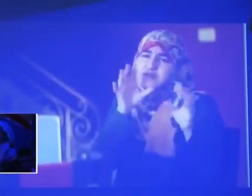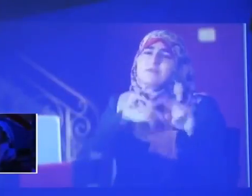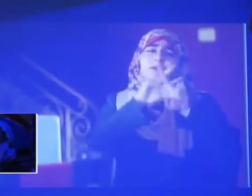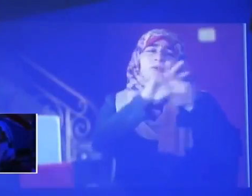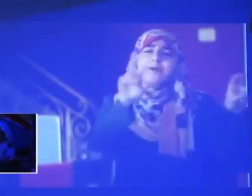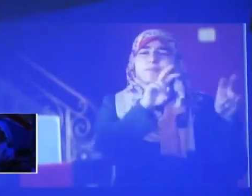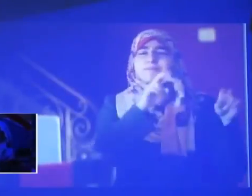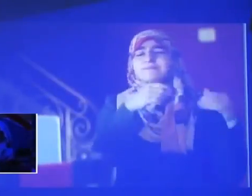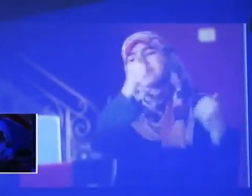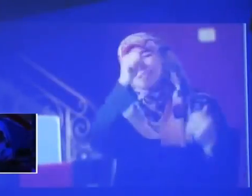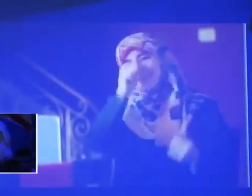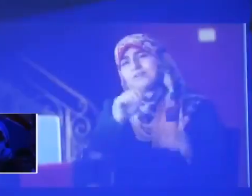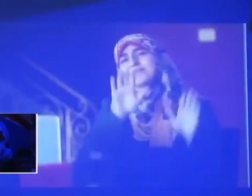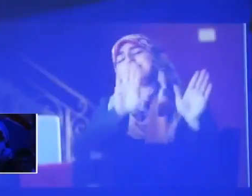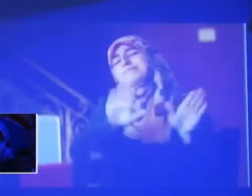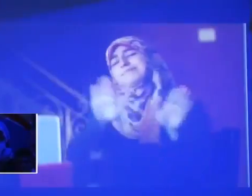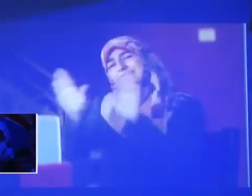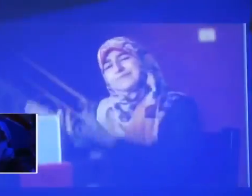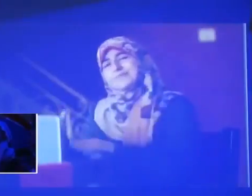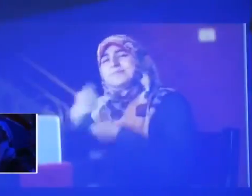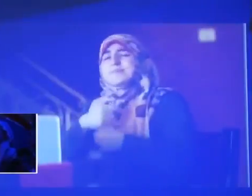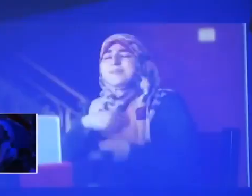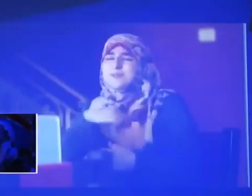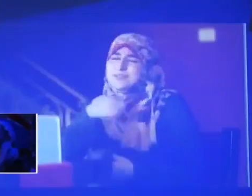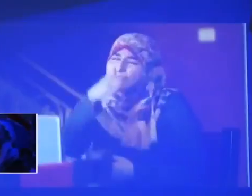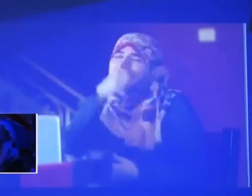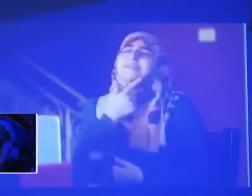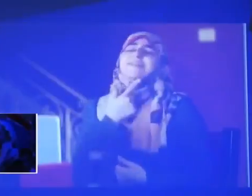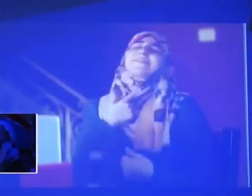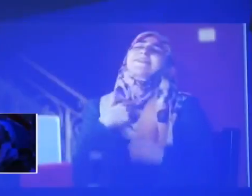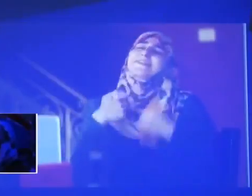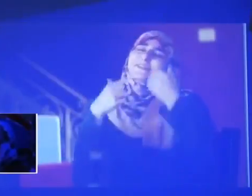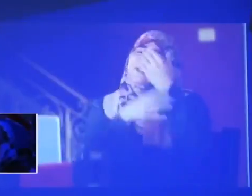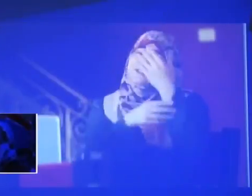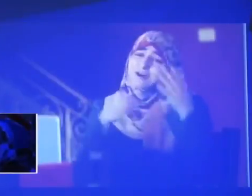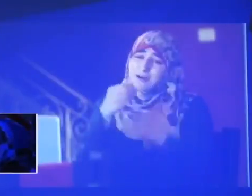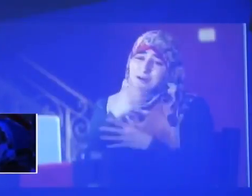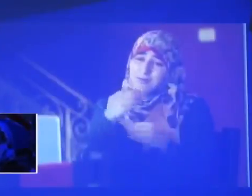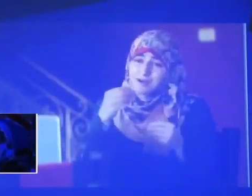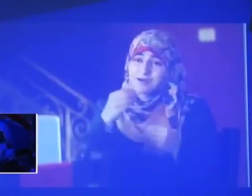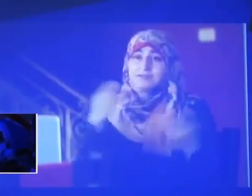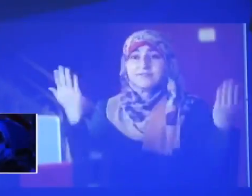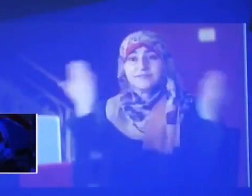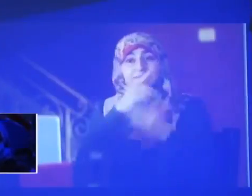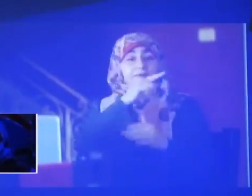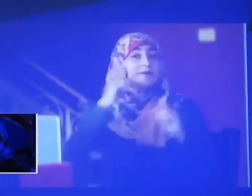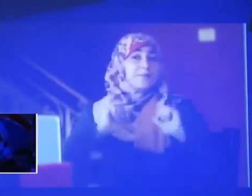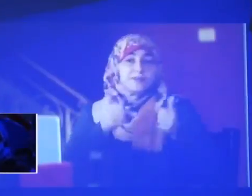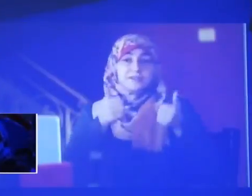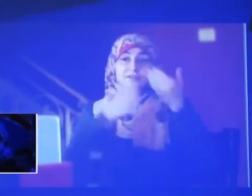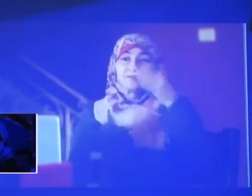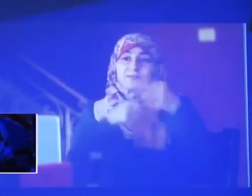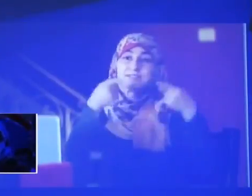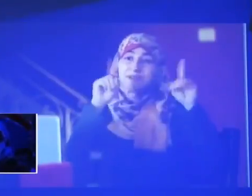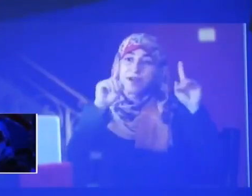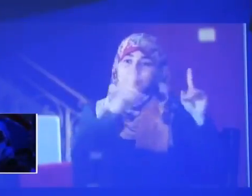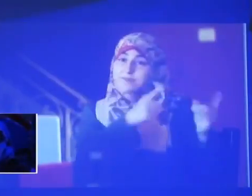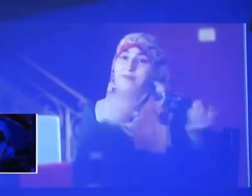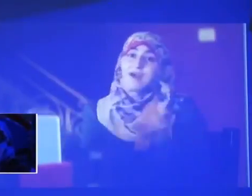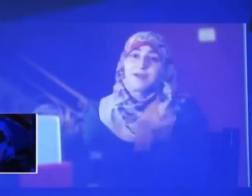كل الجامعات يحكوا ما فيش للصم وما فيش للصم، فيش تعليمهم فيش تكمل التعليم الجامعي. حد فتح في